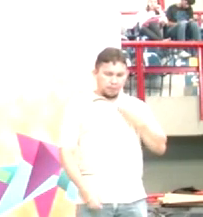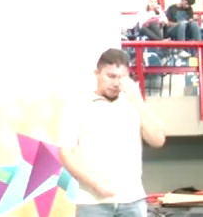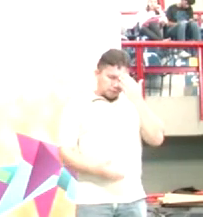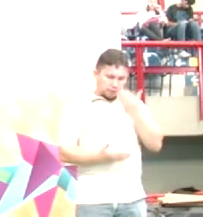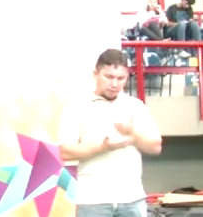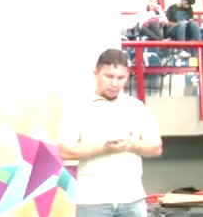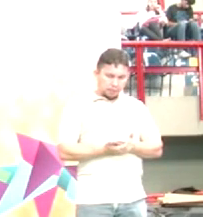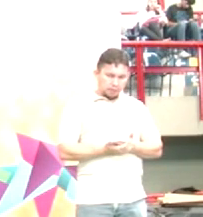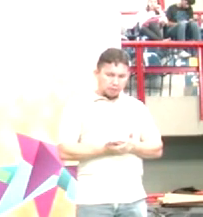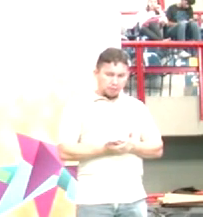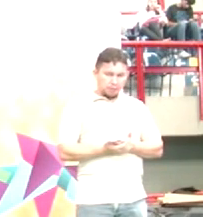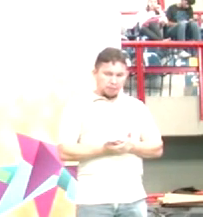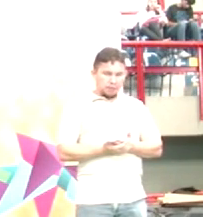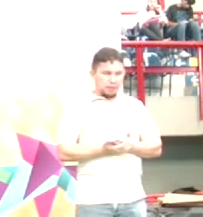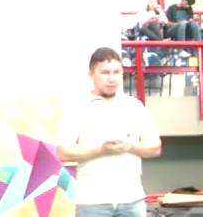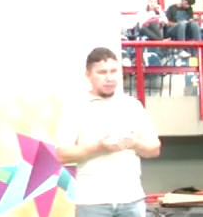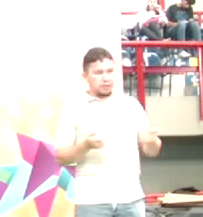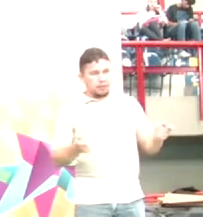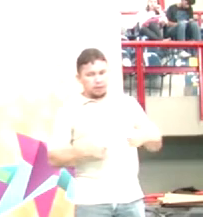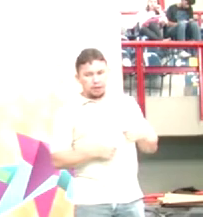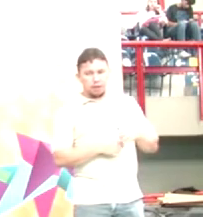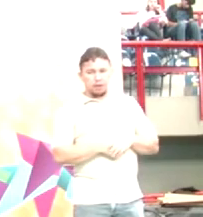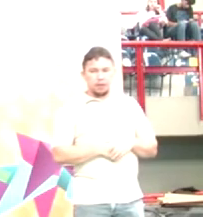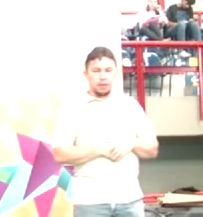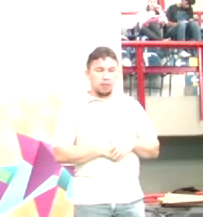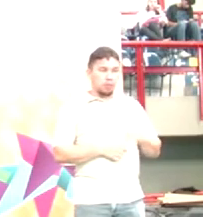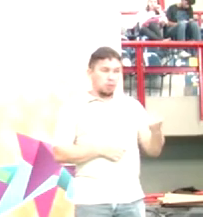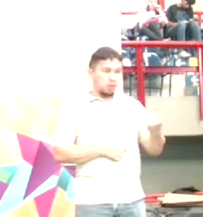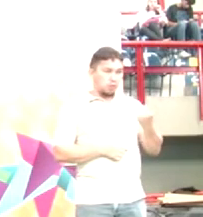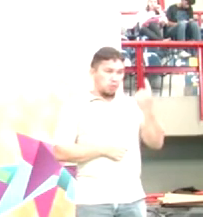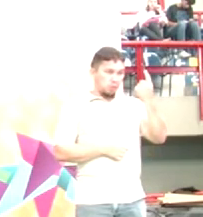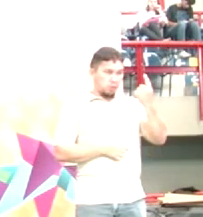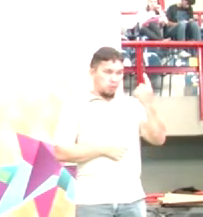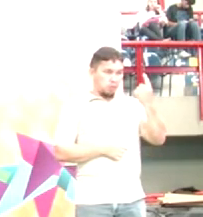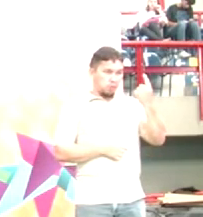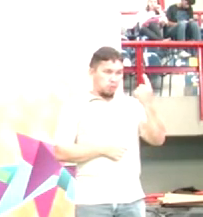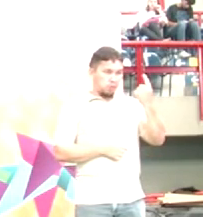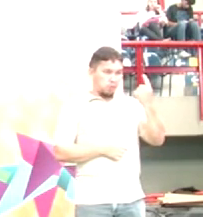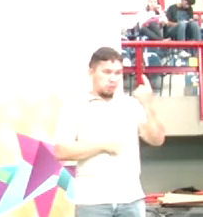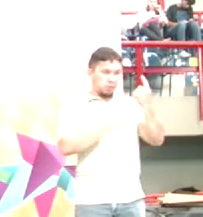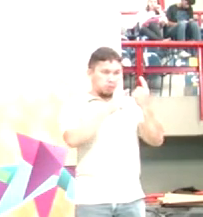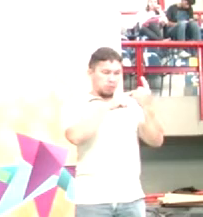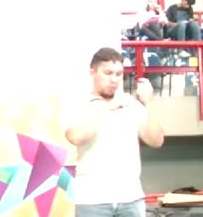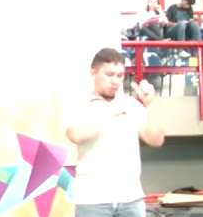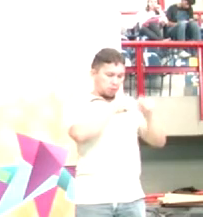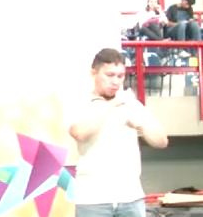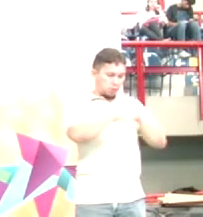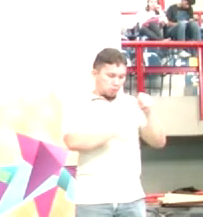acredita ou não é possível uma pessoa se regenerar?